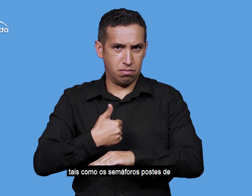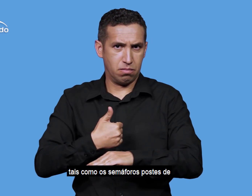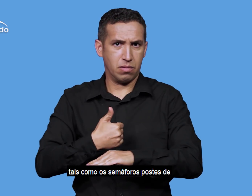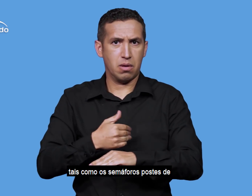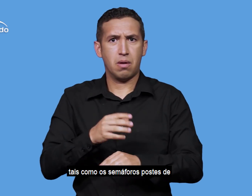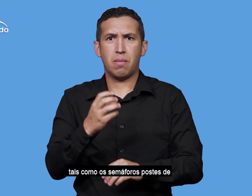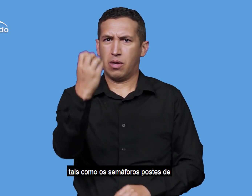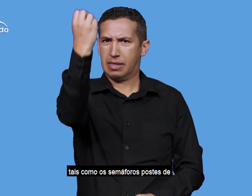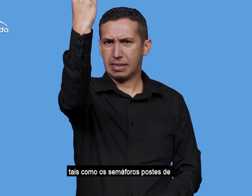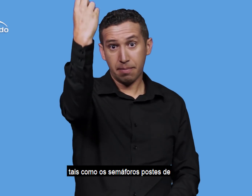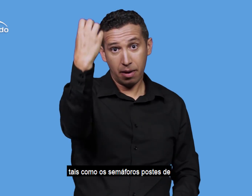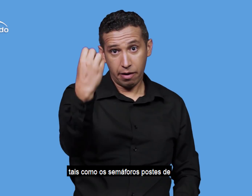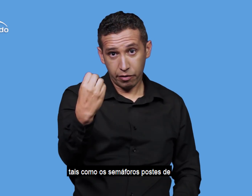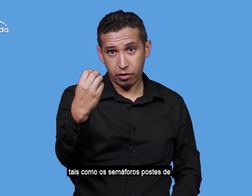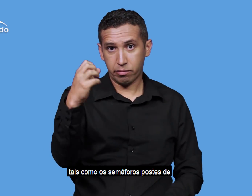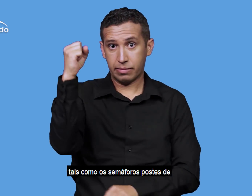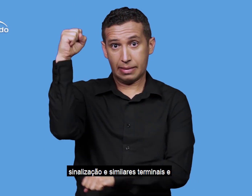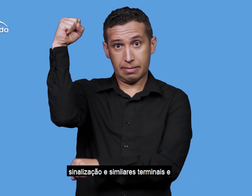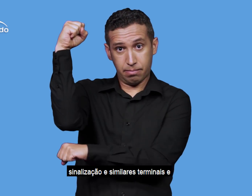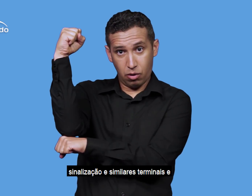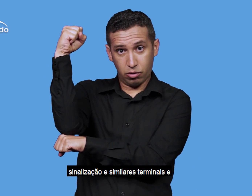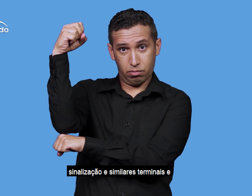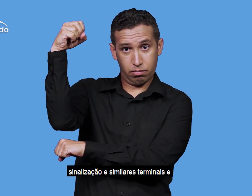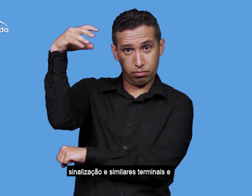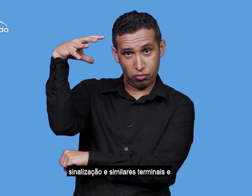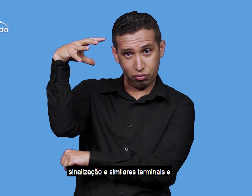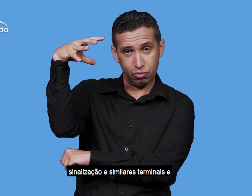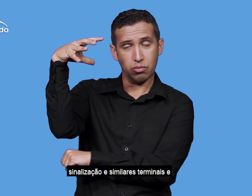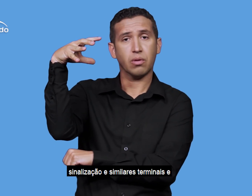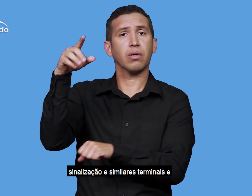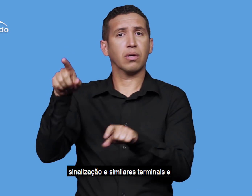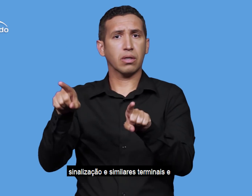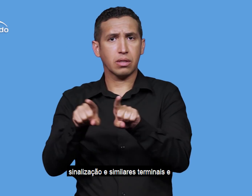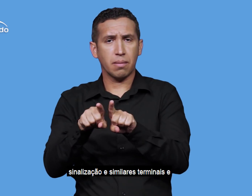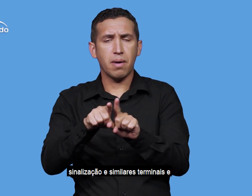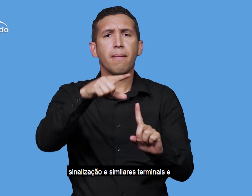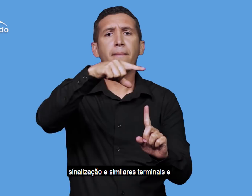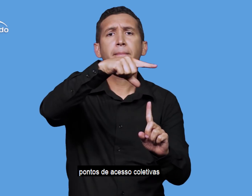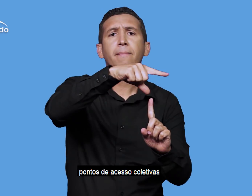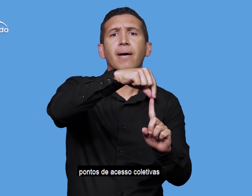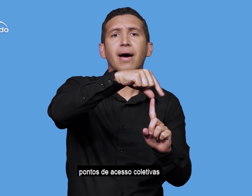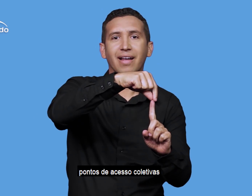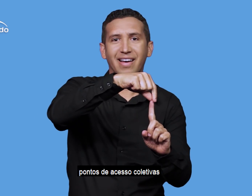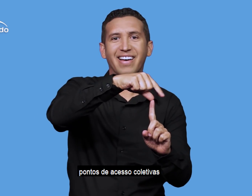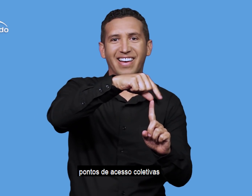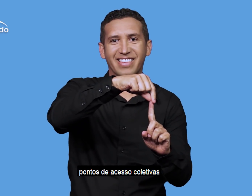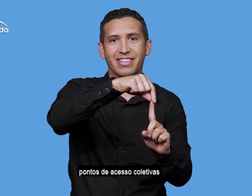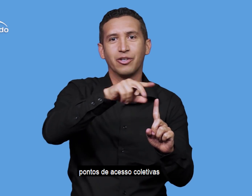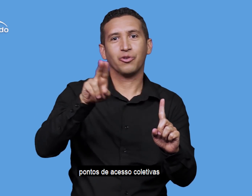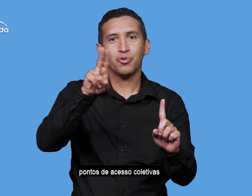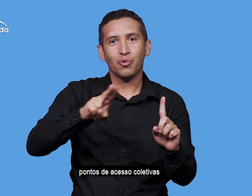como os semáforos postes de sinalização e similares terminais e pontos de acesso coletivas